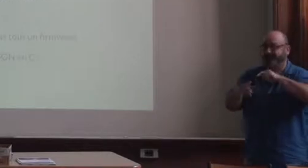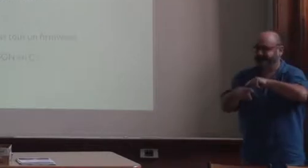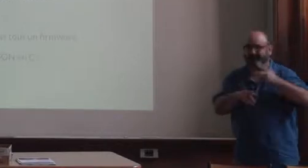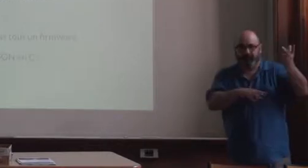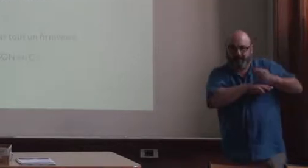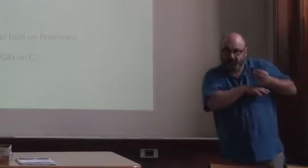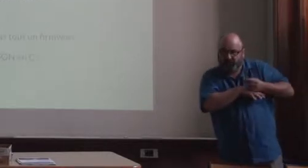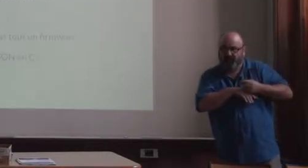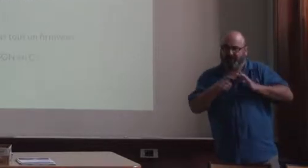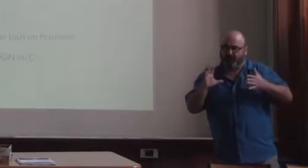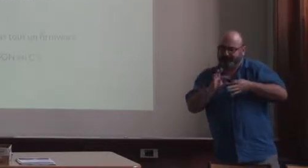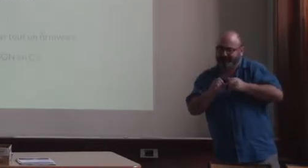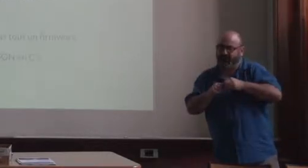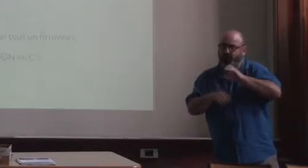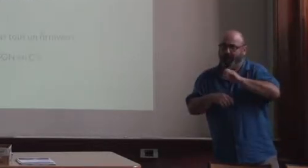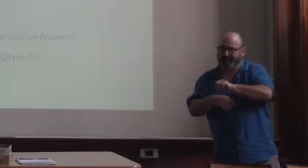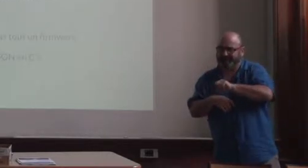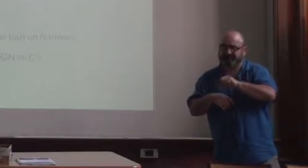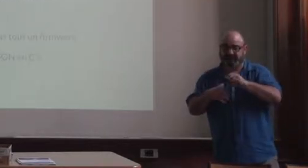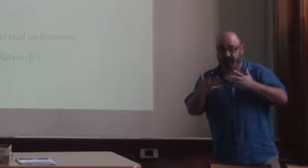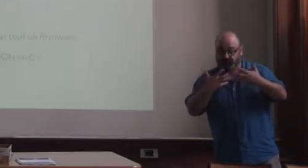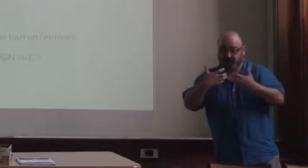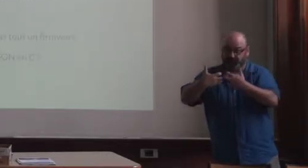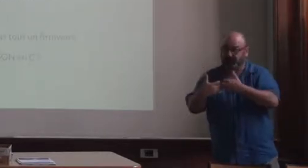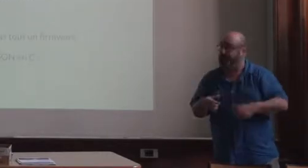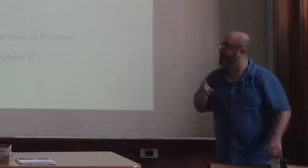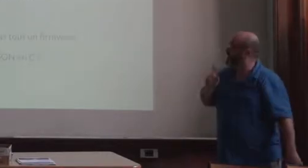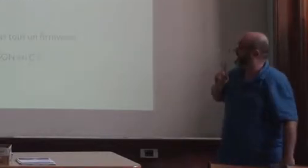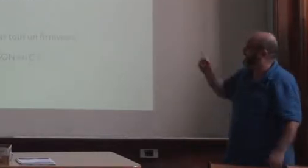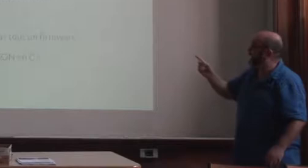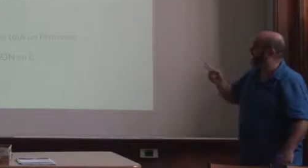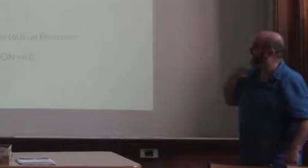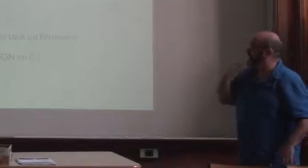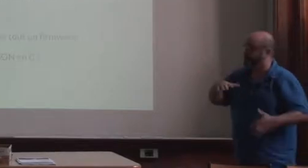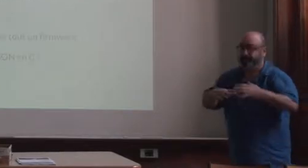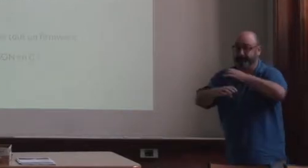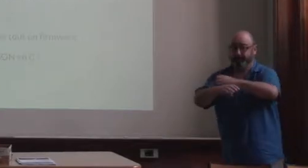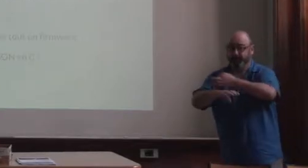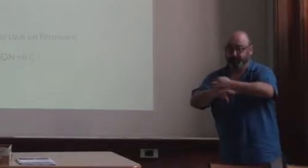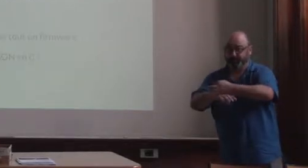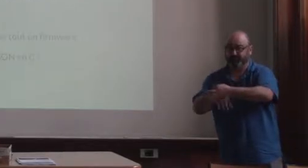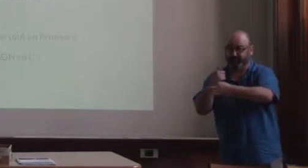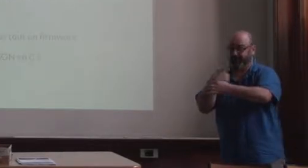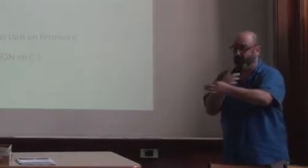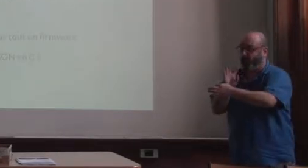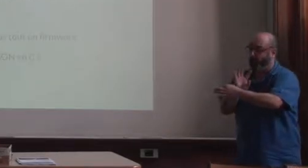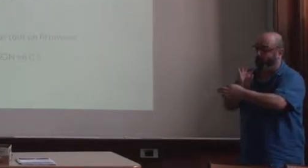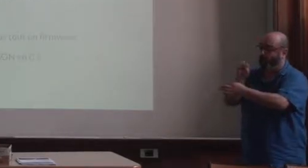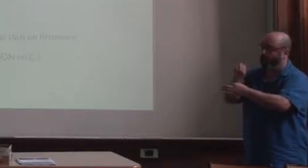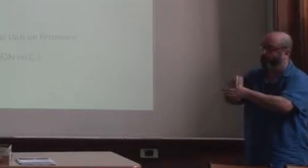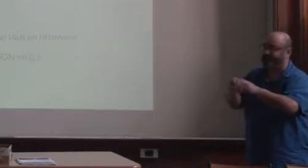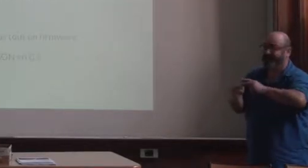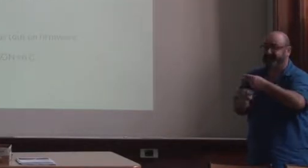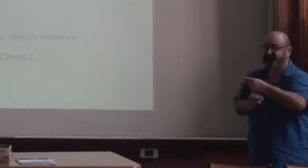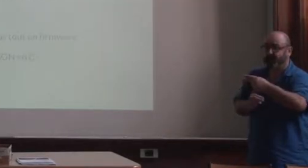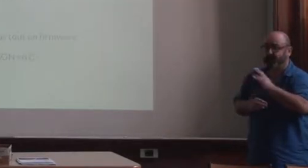supporté par son OS, etc. Ça crée pas mal de soucis. Sur certaines puces que j'ai ici, rien qu'uploader la nouvelle version du logiciel,